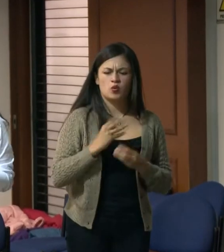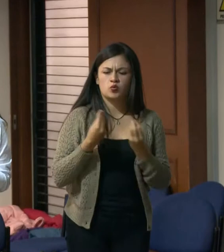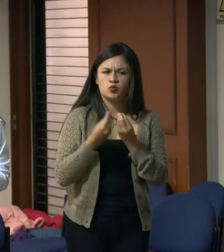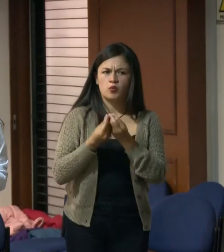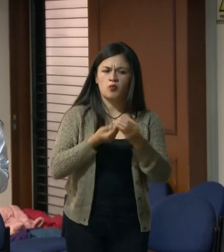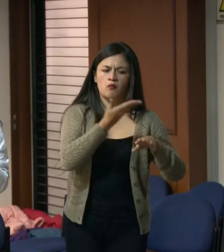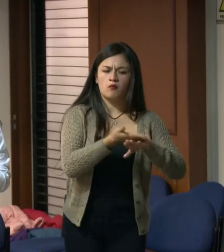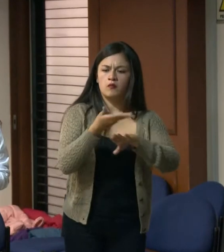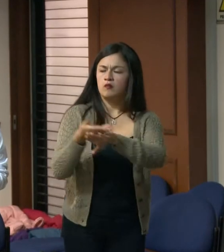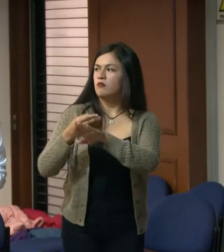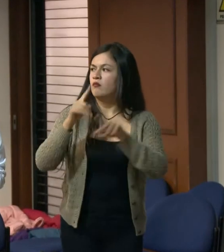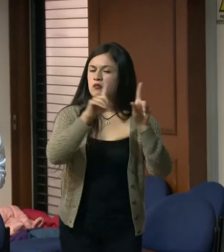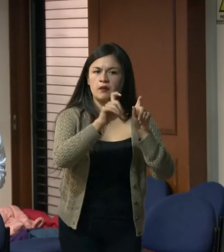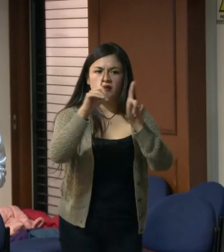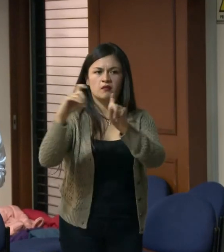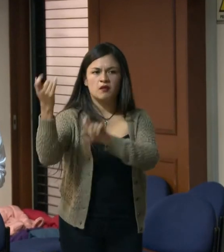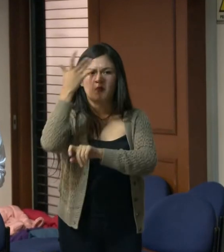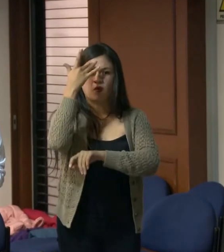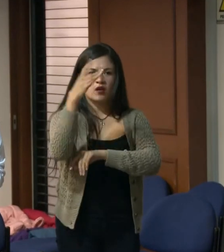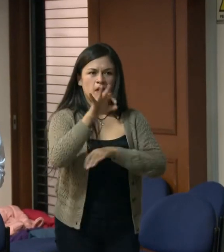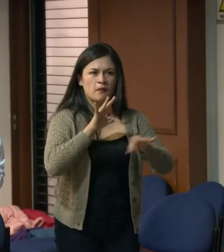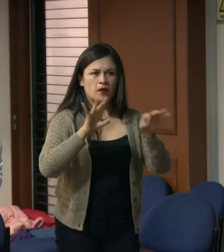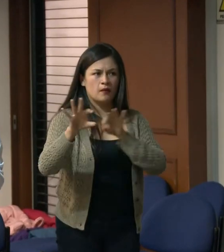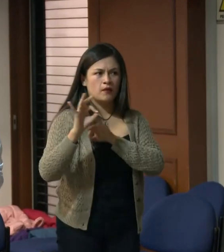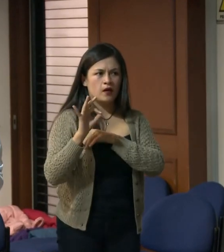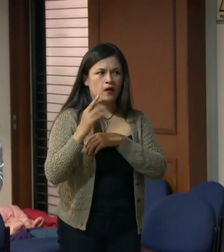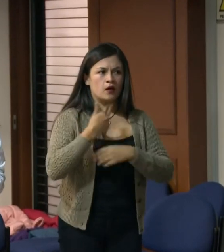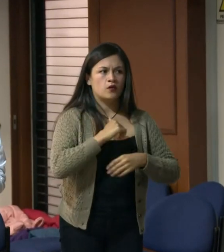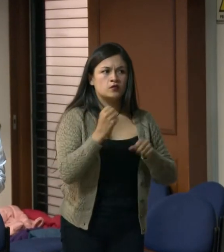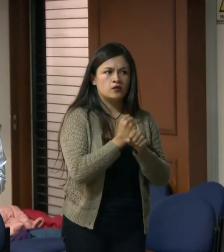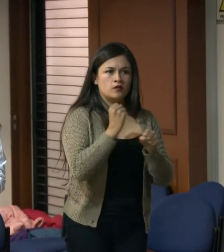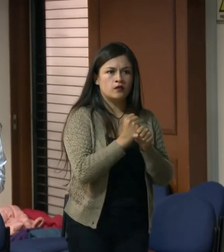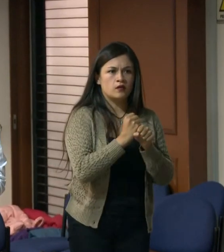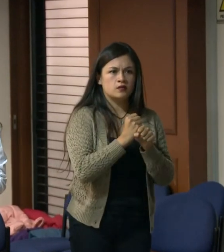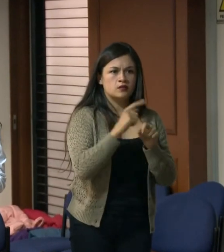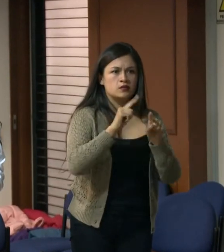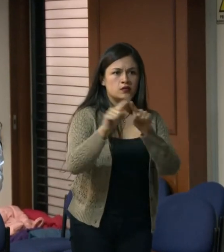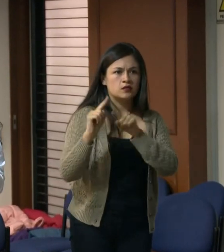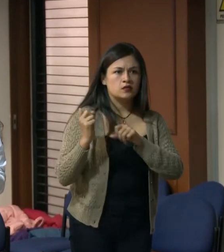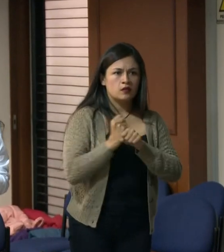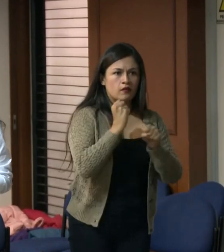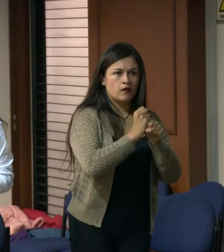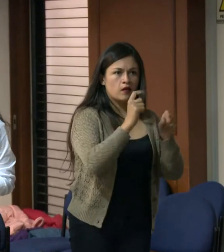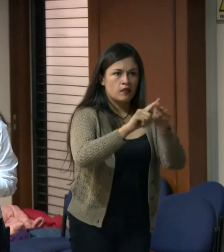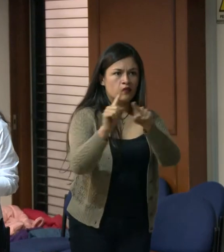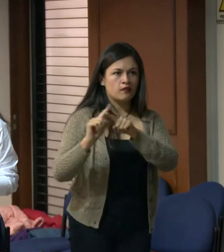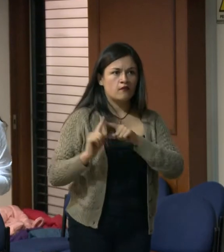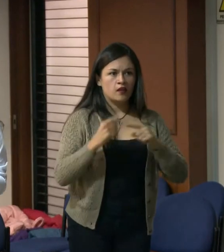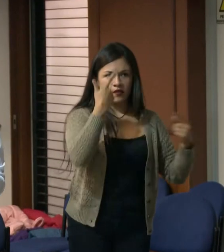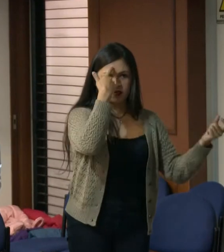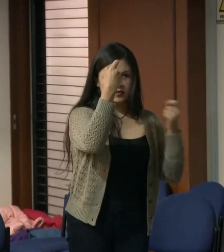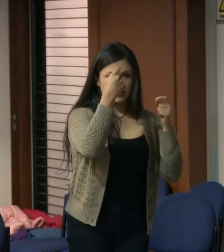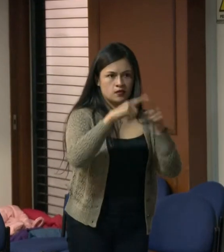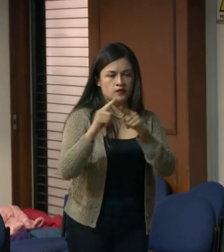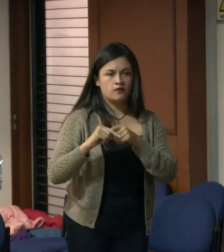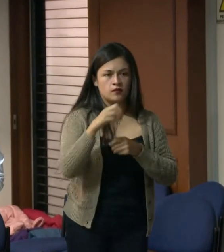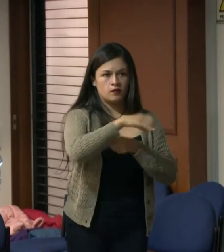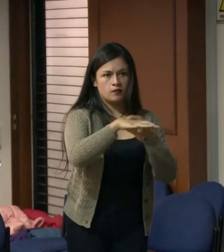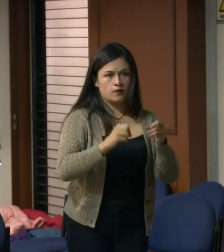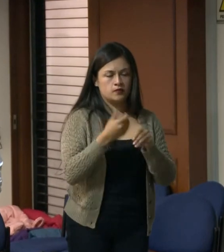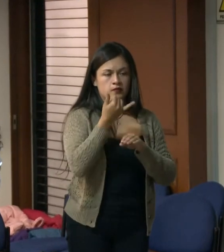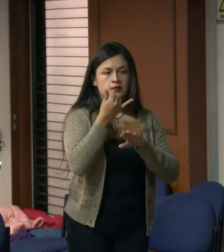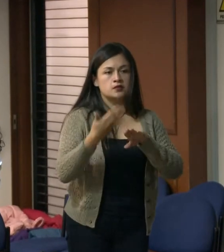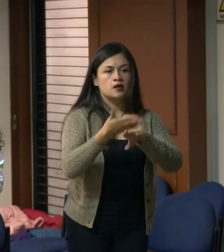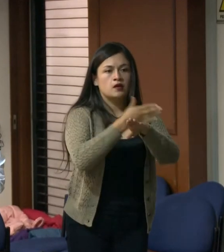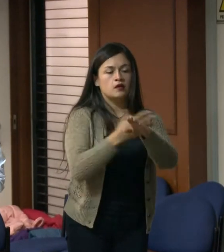proponemos estas temáticas? ¿Por qué trabajamos con las diferentes poblaciones? Primero porque a través de la información que se recopiló